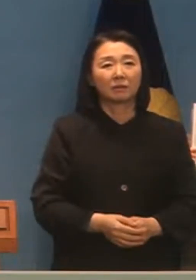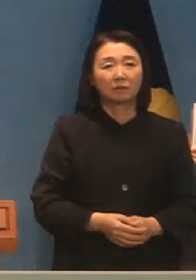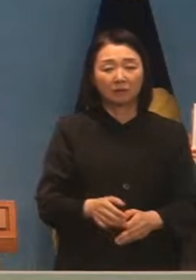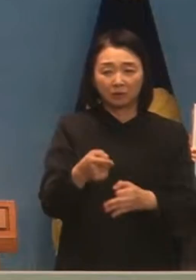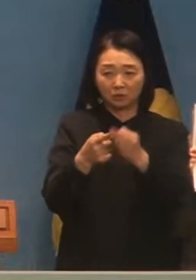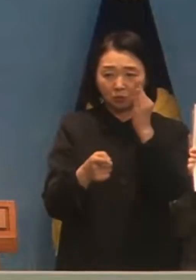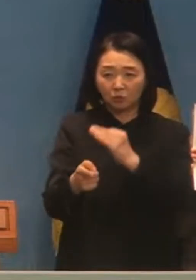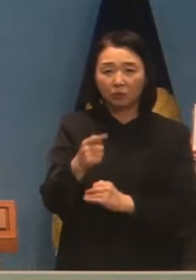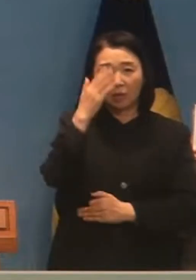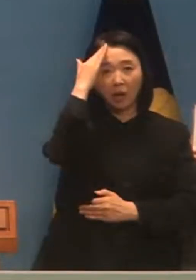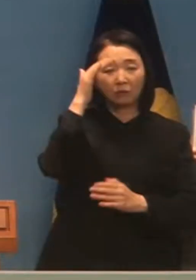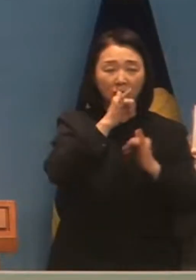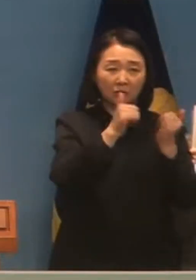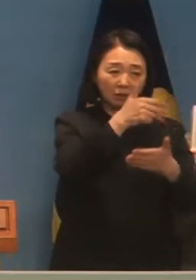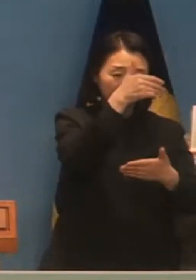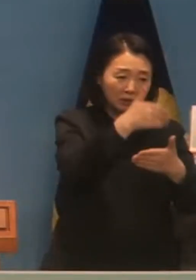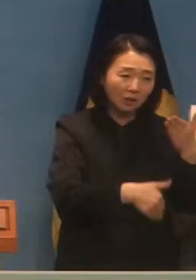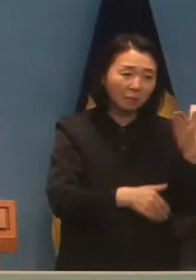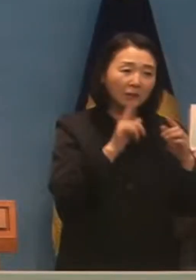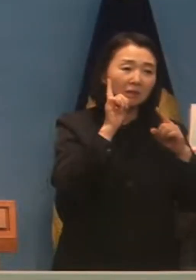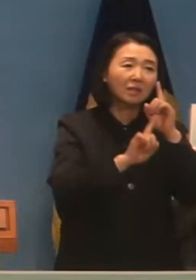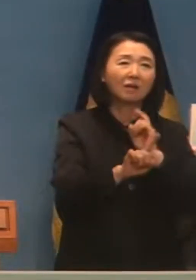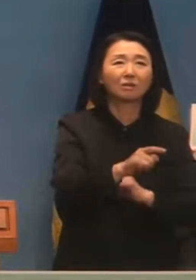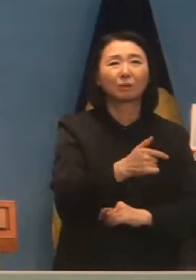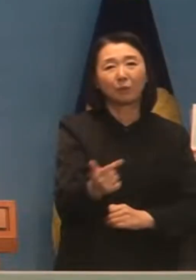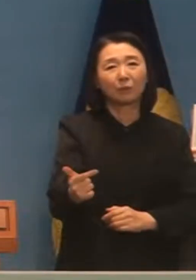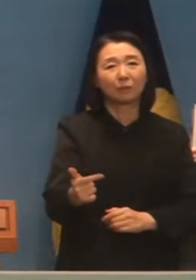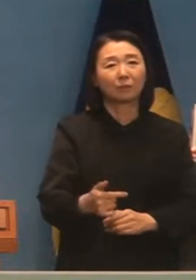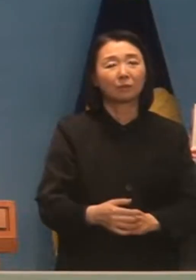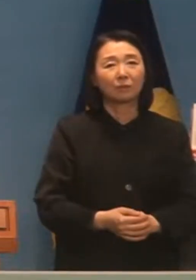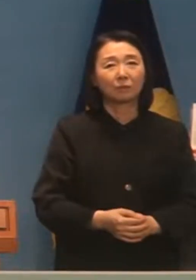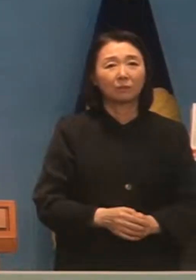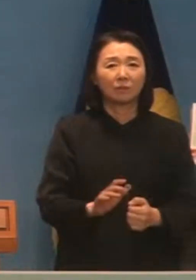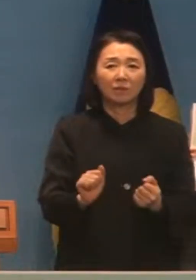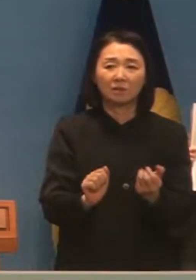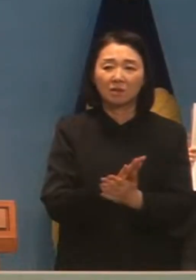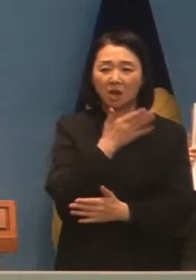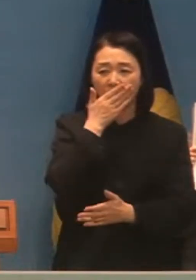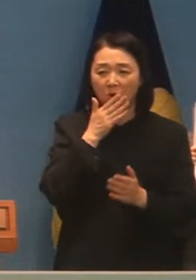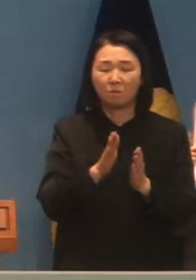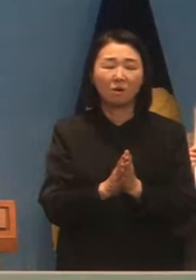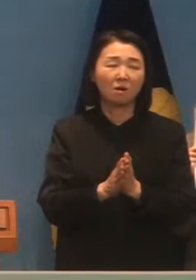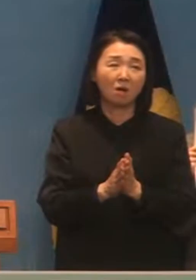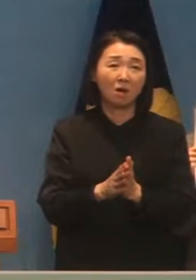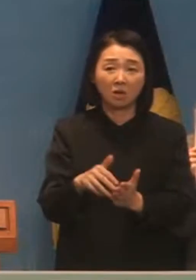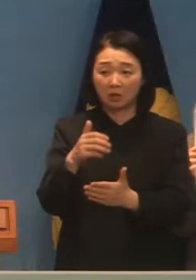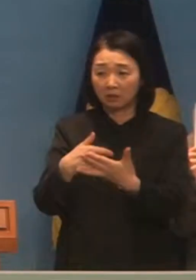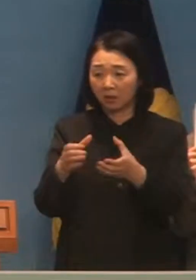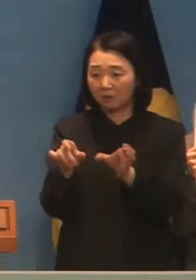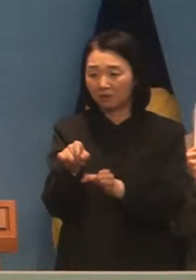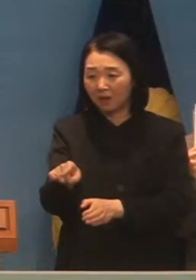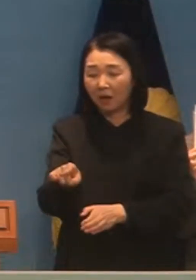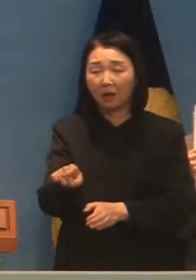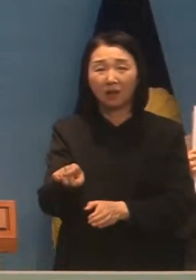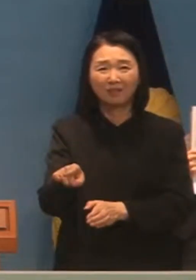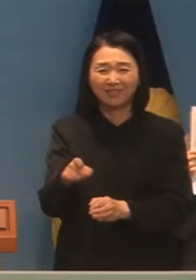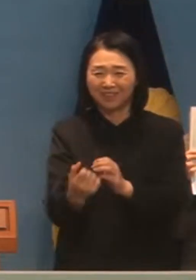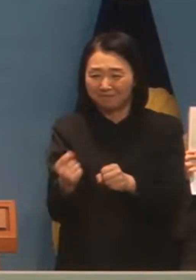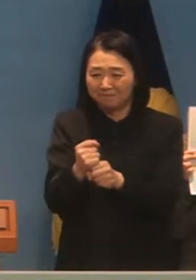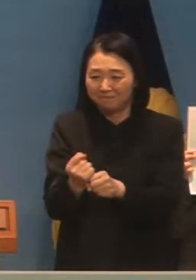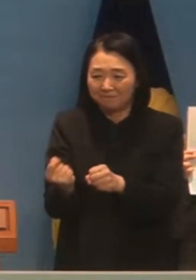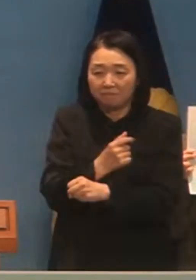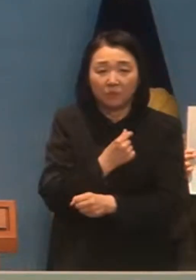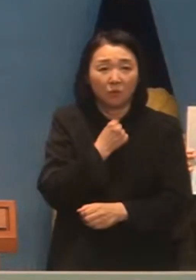윤석열이 우리 사회에 남긴 상흔은 여전히 거대합니다. 내란 공범, 잔당들은 여전히 재기를 꿈꾸고